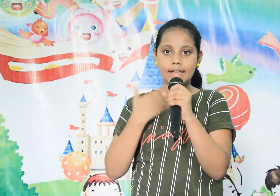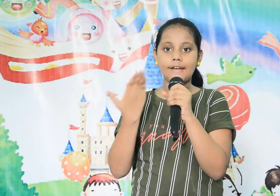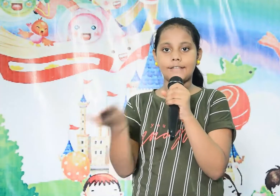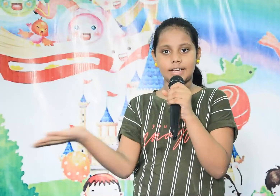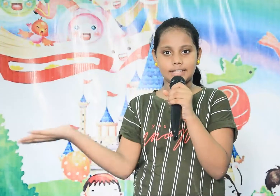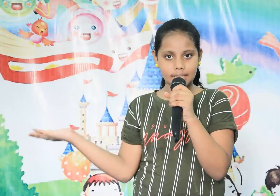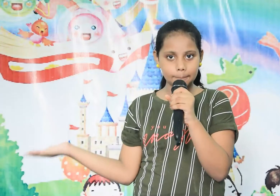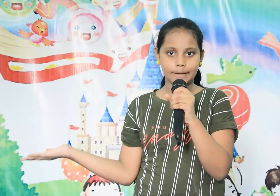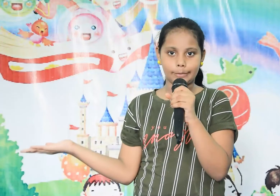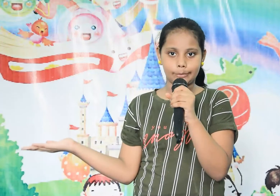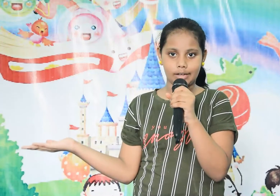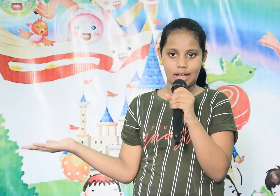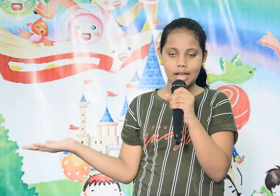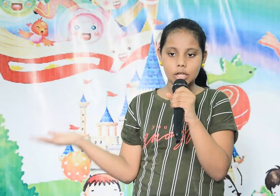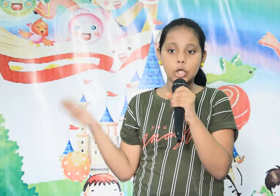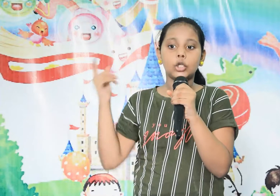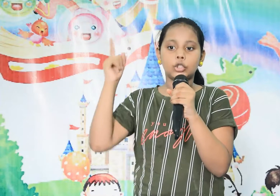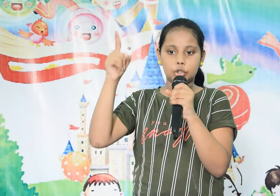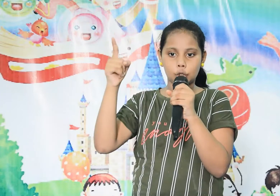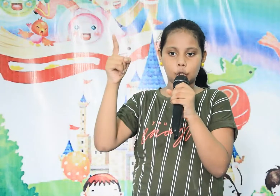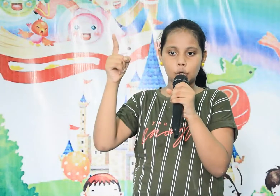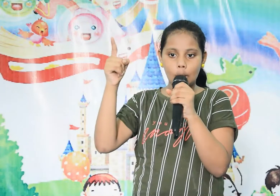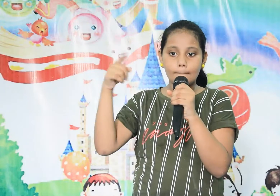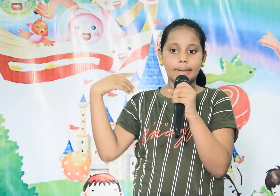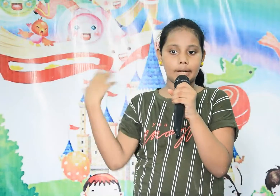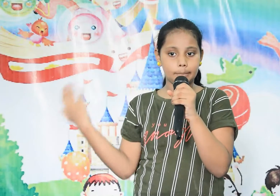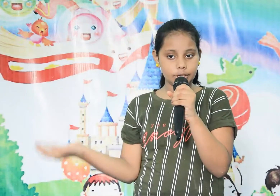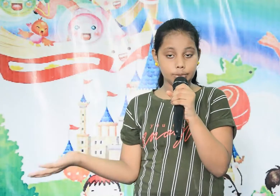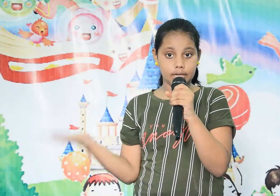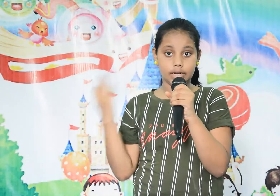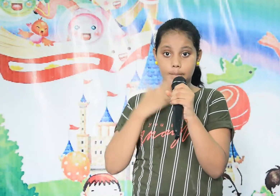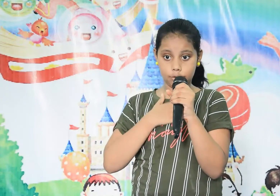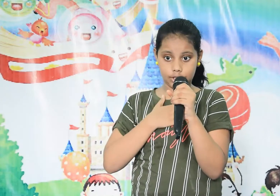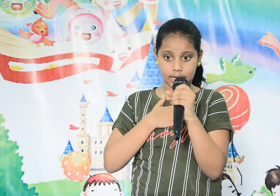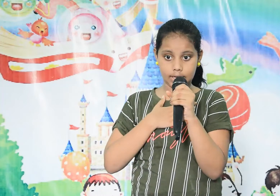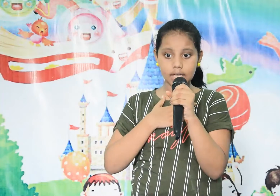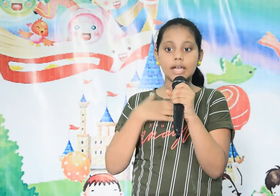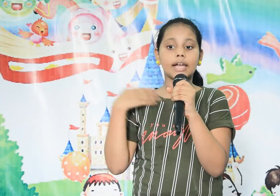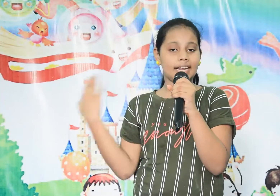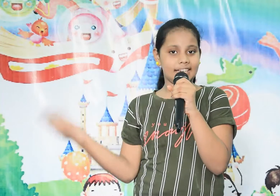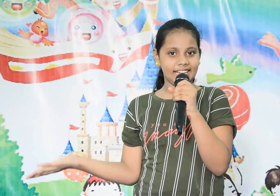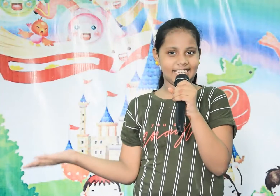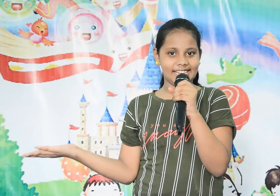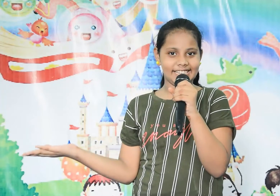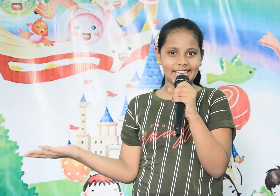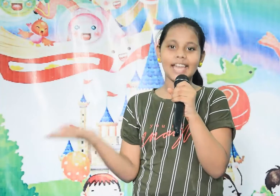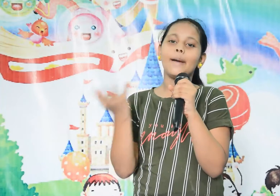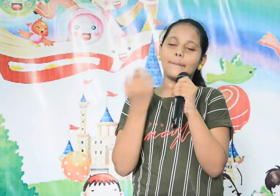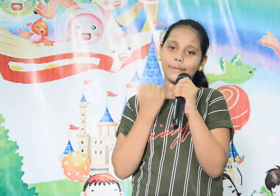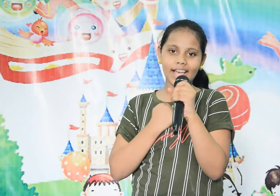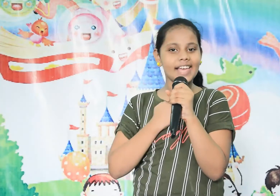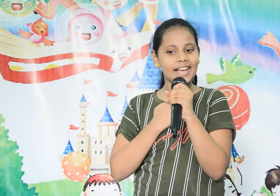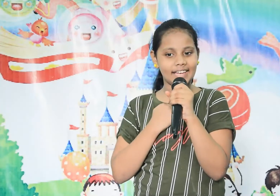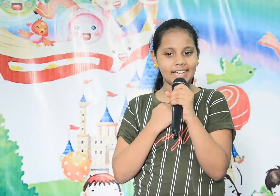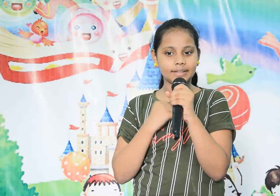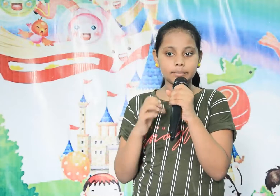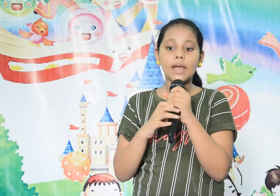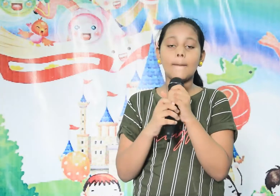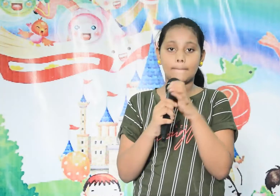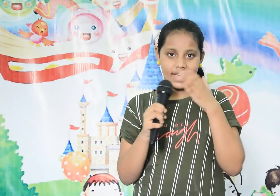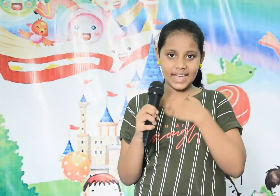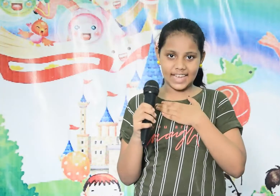मैं वह सब करूँगा जो परमेश्वर ने मुझे करने के लिए बुलाया